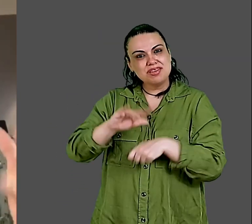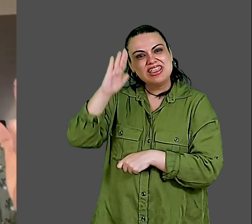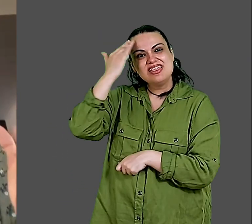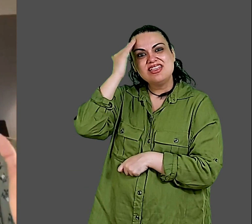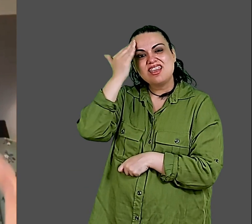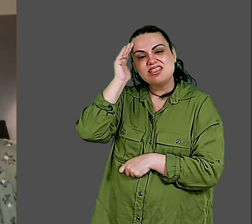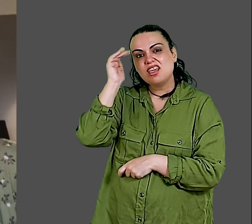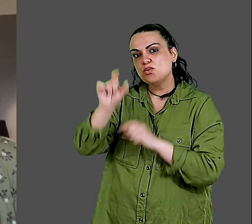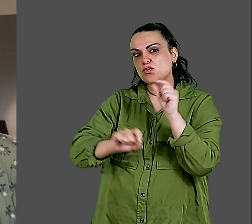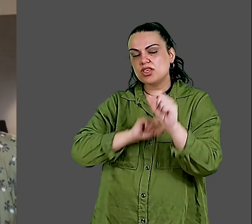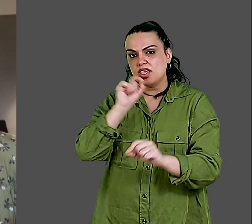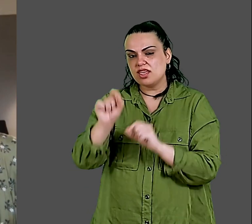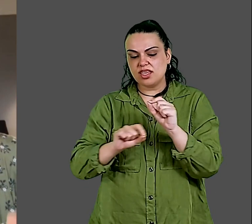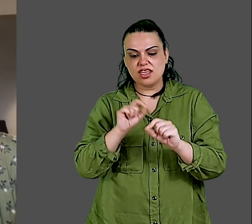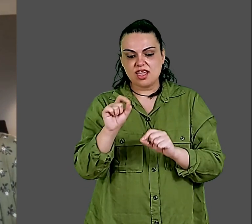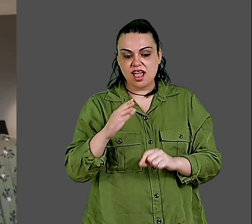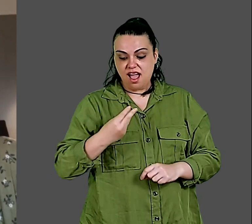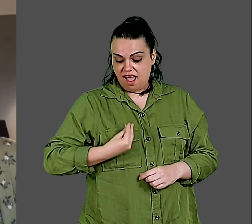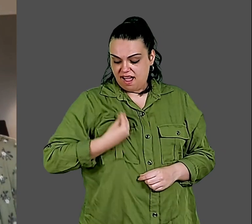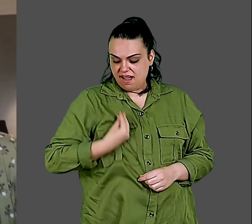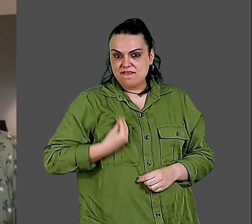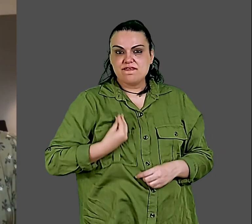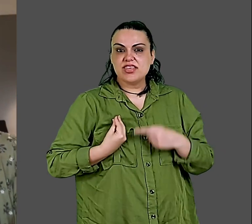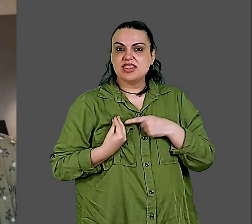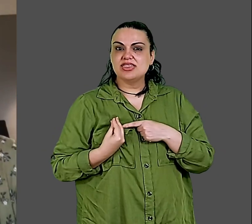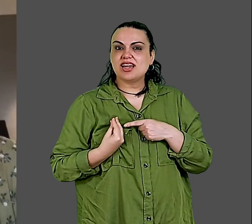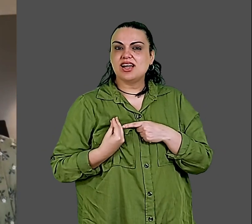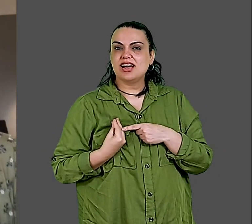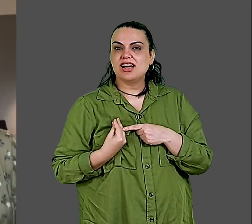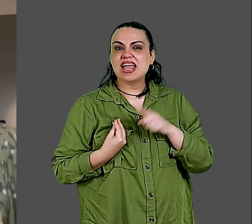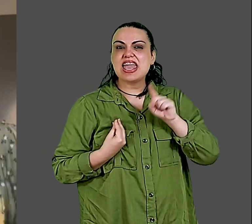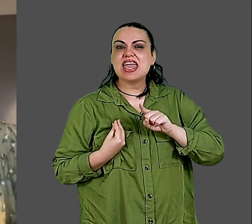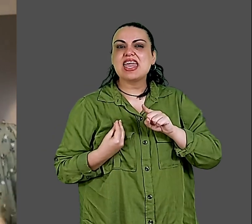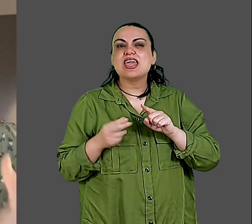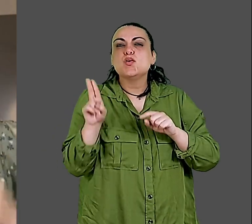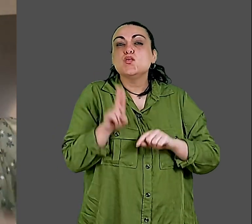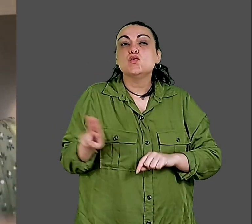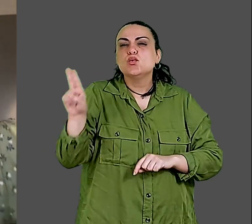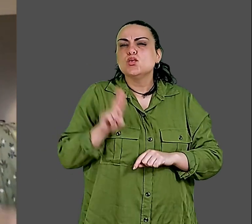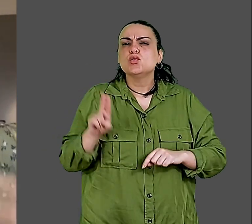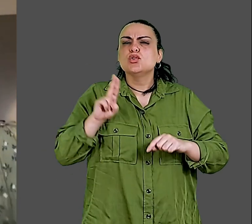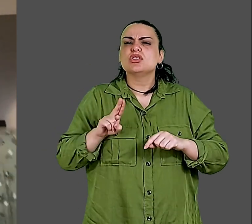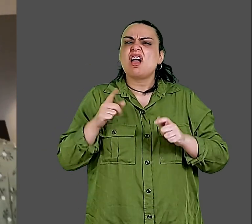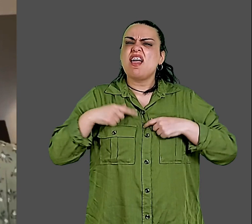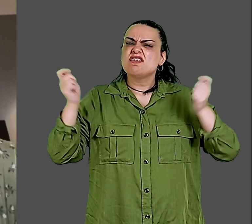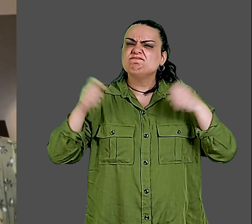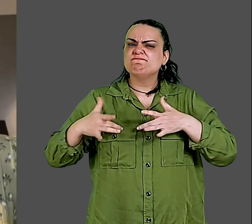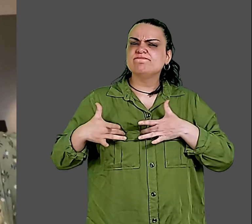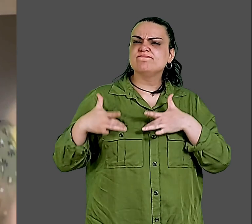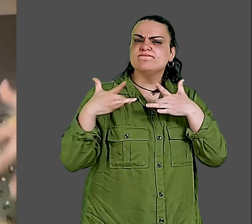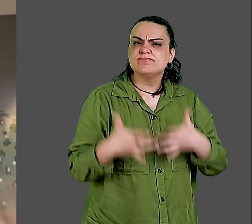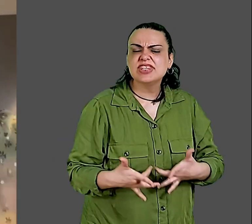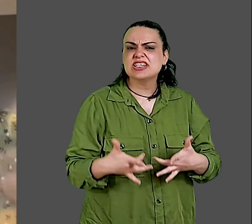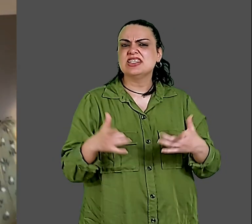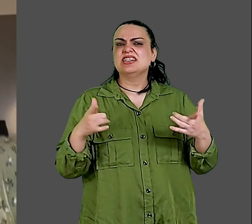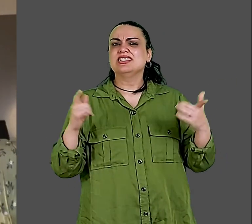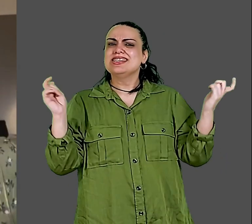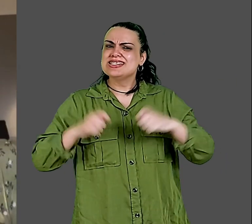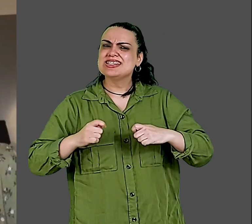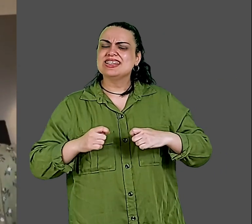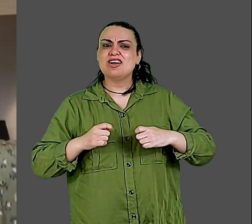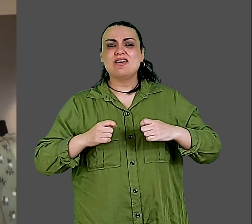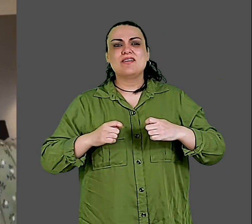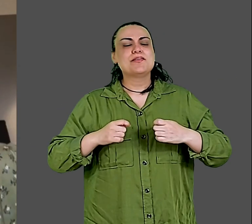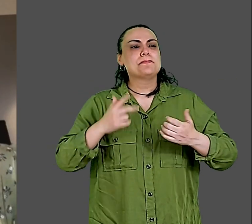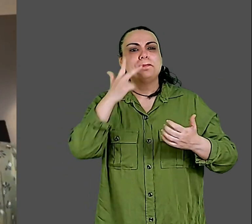nós precisamos entender que o que dá sentido à nossa vida é a utilidade, a